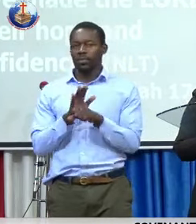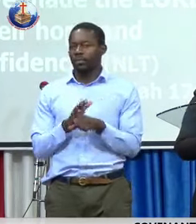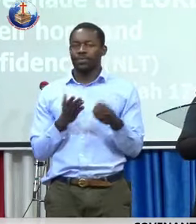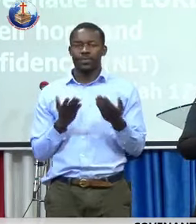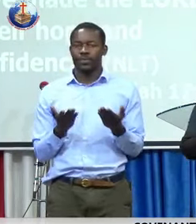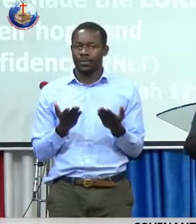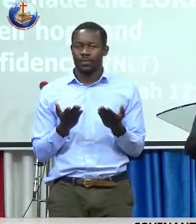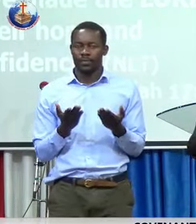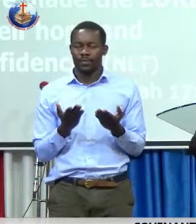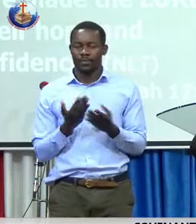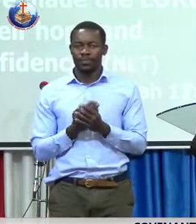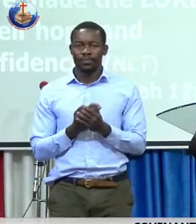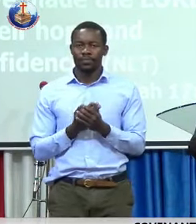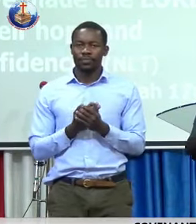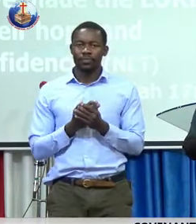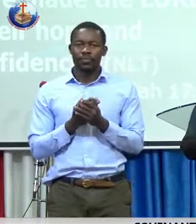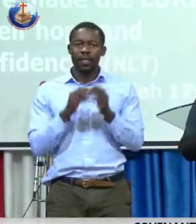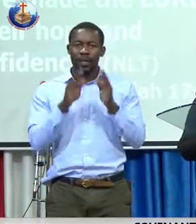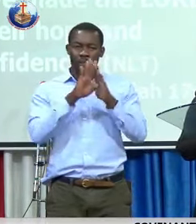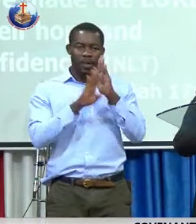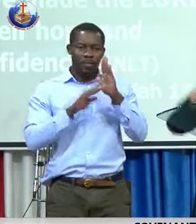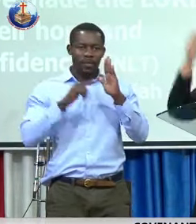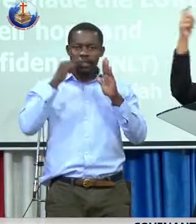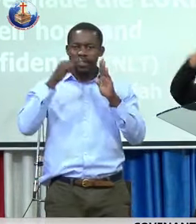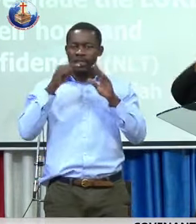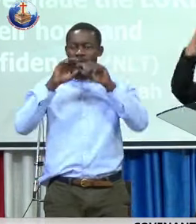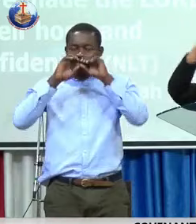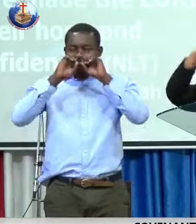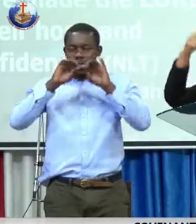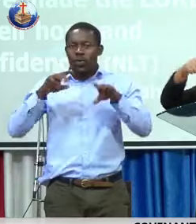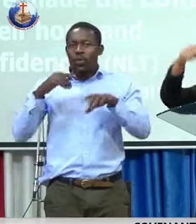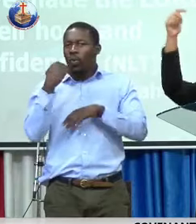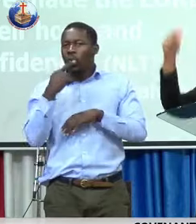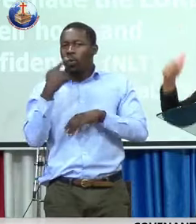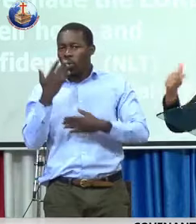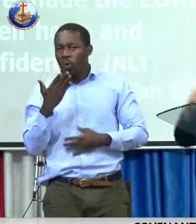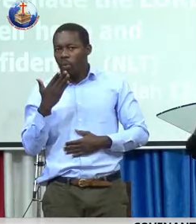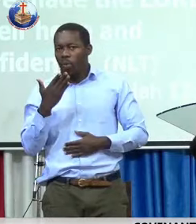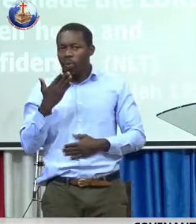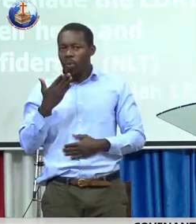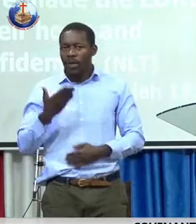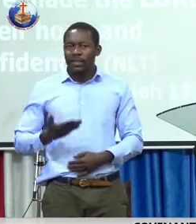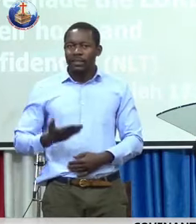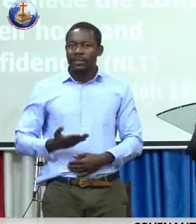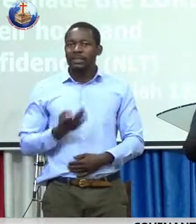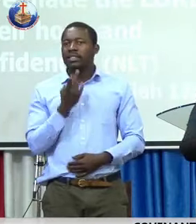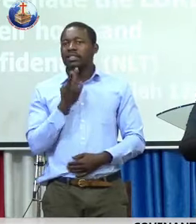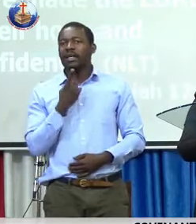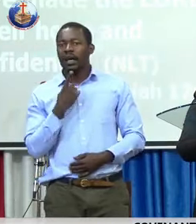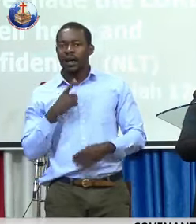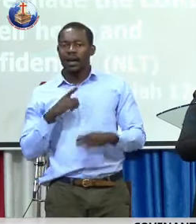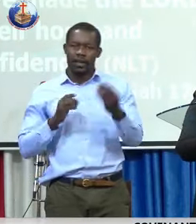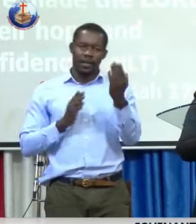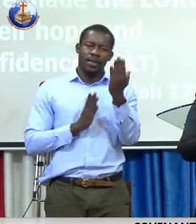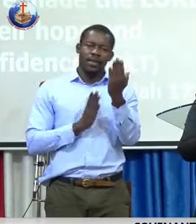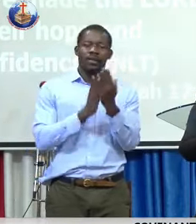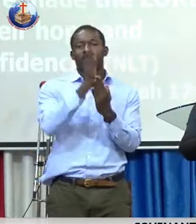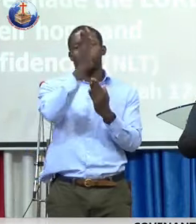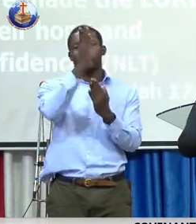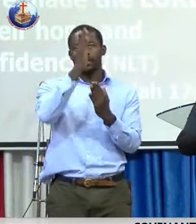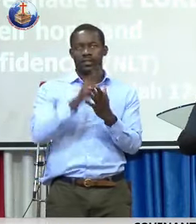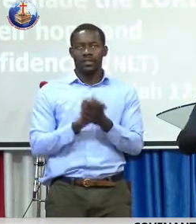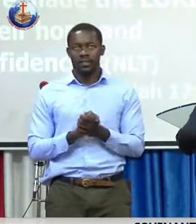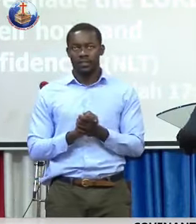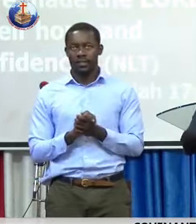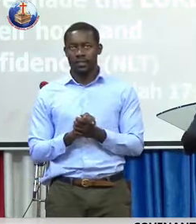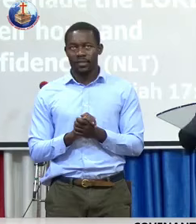kukua na fujo. The word of the Lord tells us, blessed are they who hunger and thirst for righteousness. Neno la Mungu linasema kwamba wamebarikiwa maheri